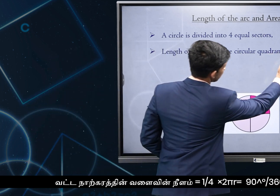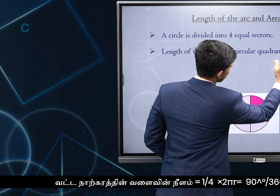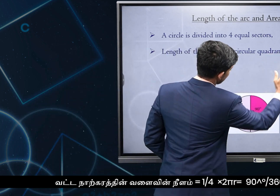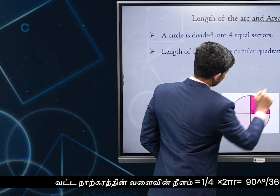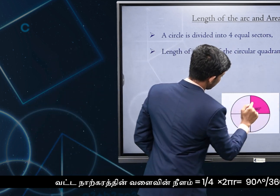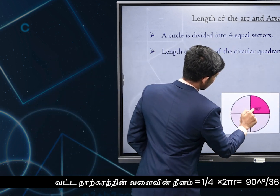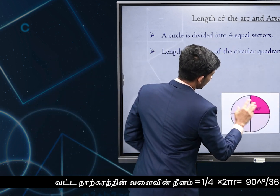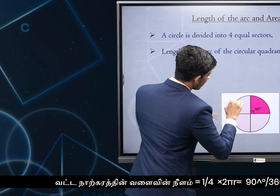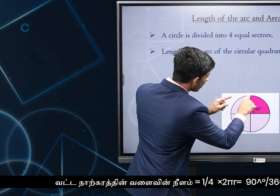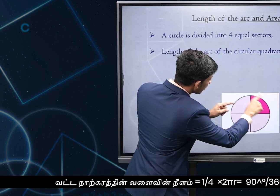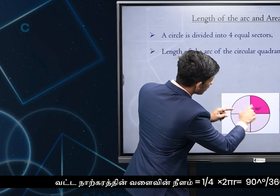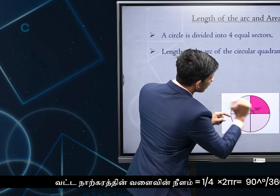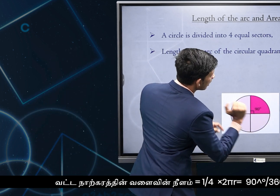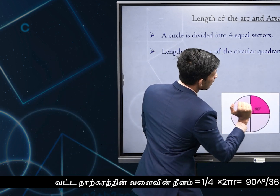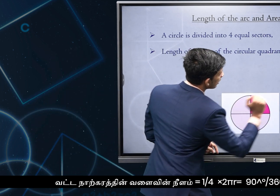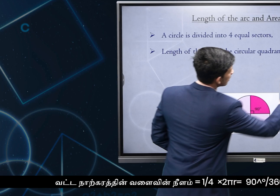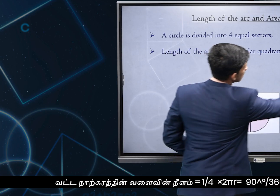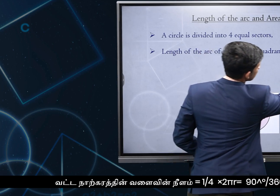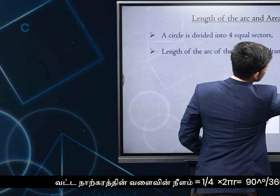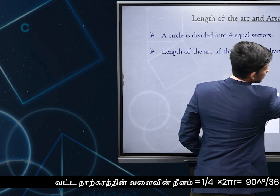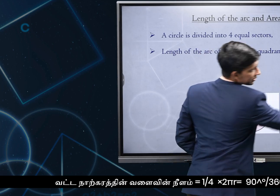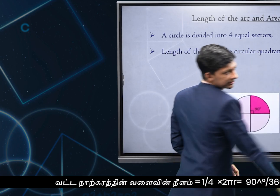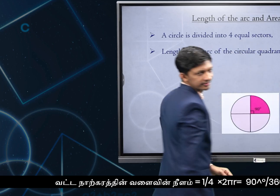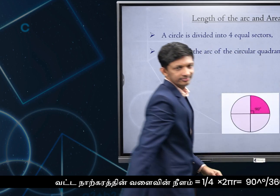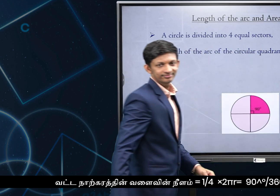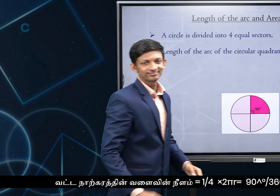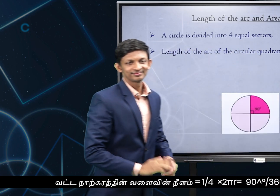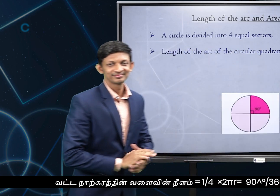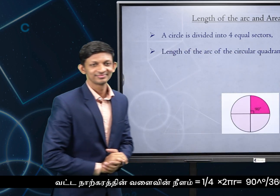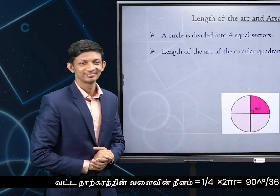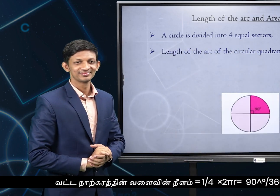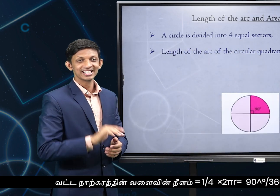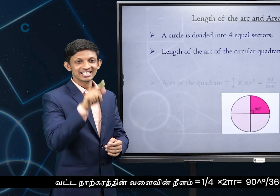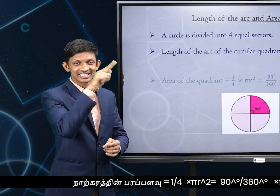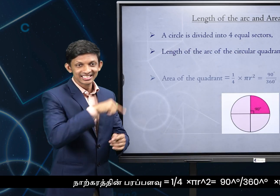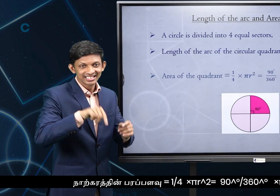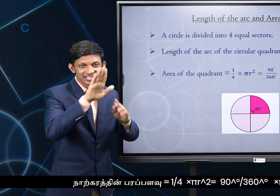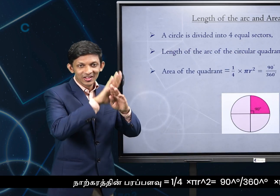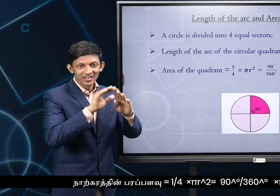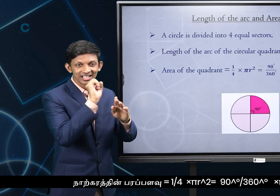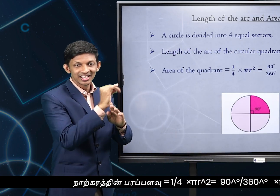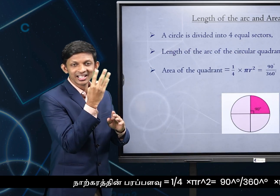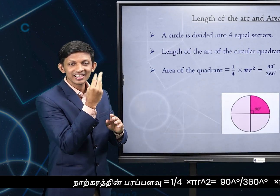கீழ் 360° பெருக்கல் 2 பை ஆர் அலகுகள். நாட்கரத்தின் பரப்பளவு